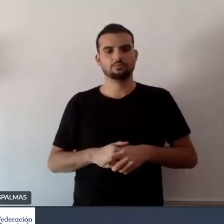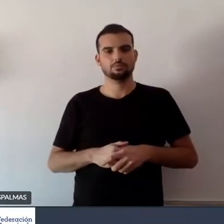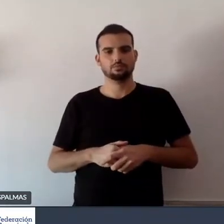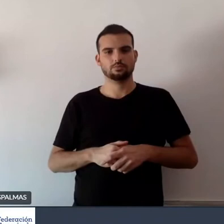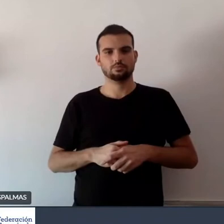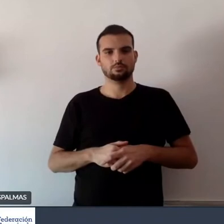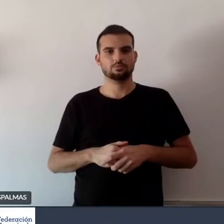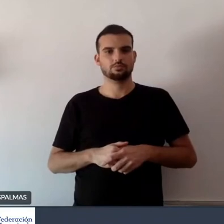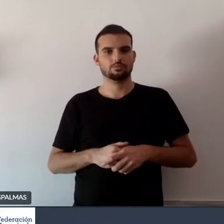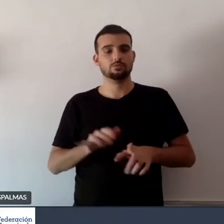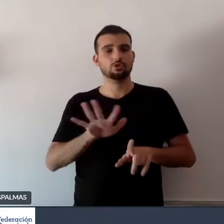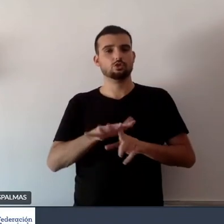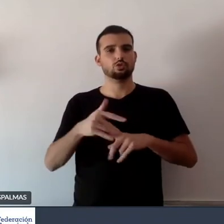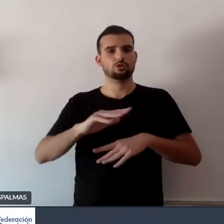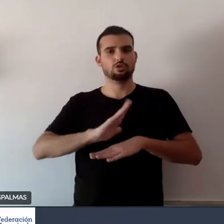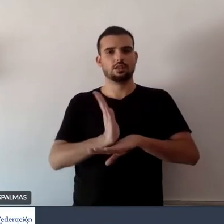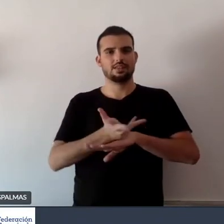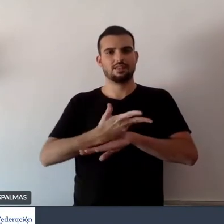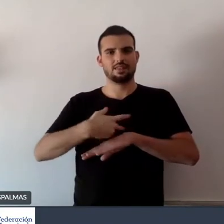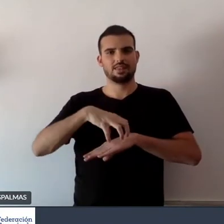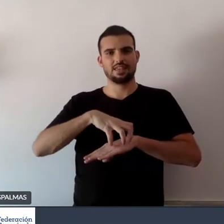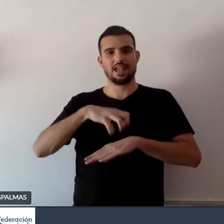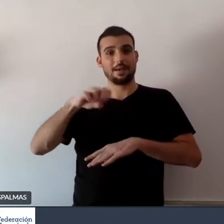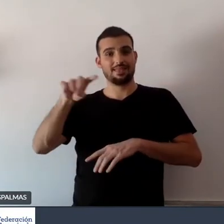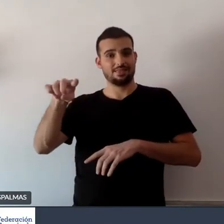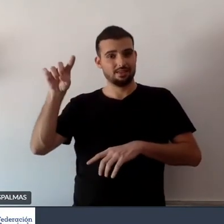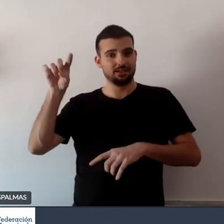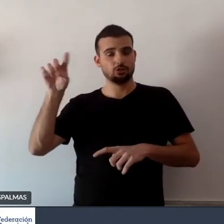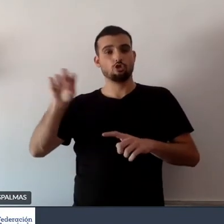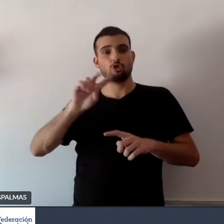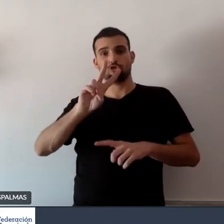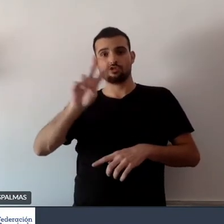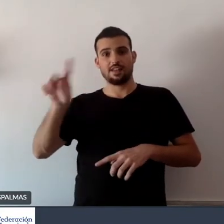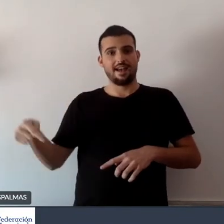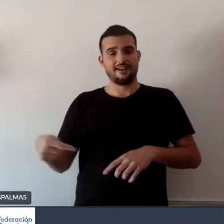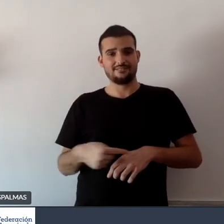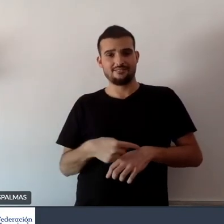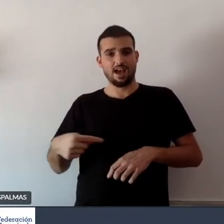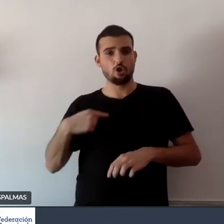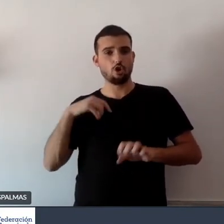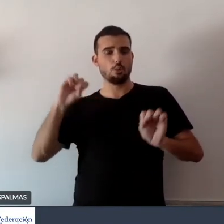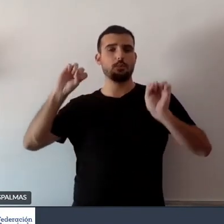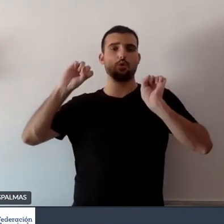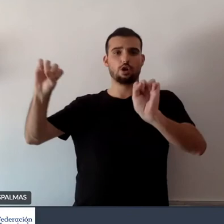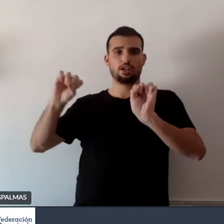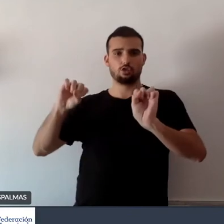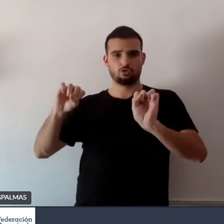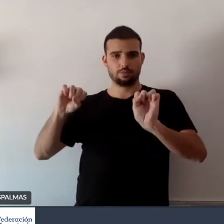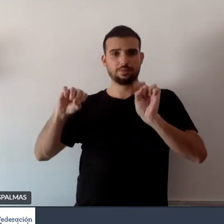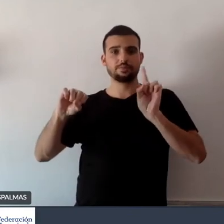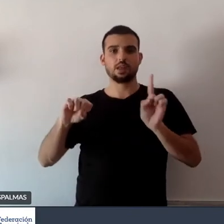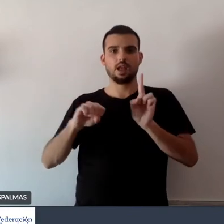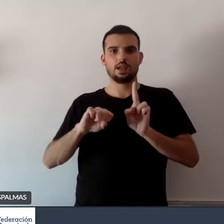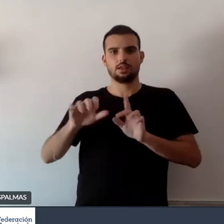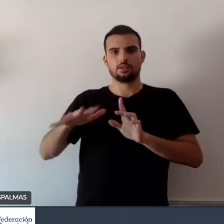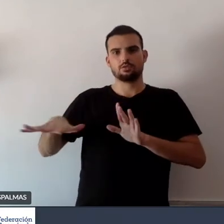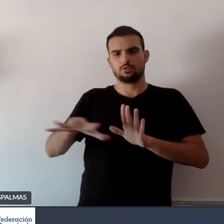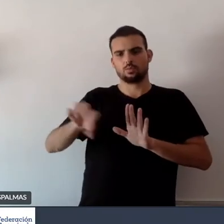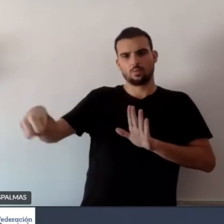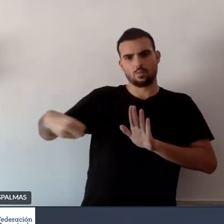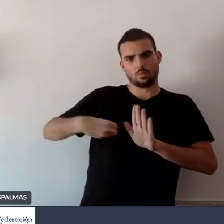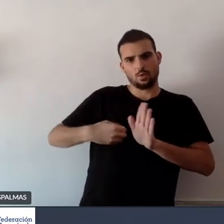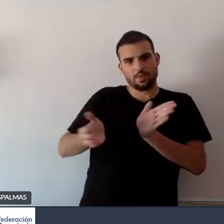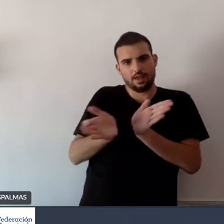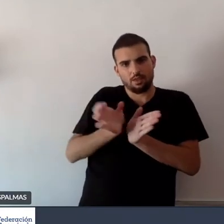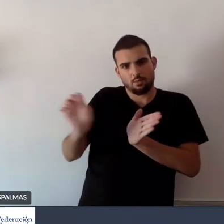Situación de diamante con los dos jugadores abajo, con los dos exteriores abajo. El bloqueador de este lado libera espacio si viene a la esquina contraria. El